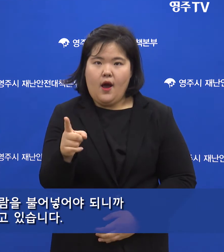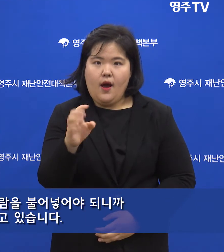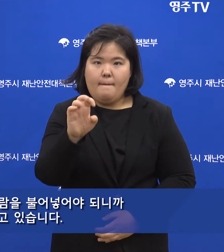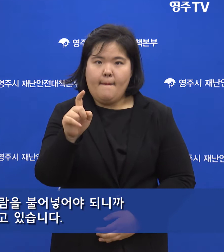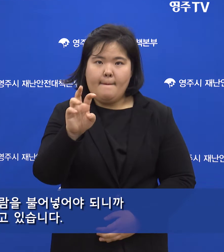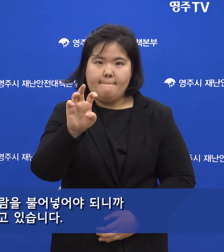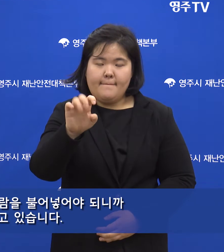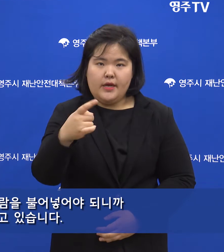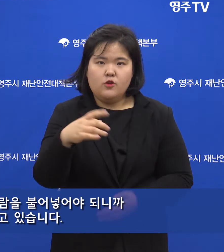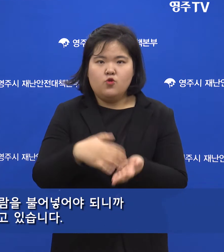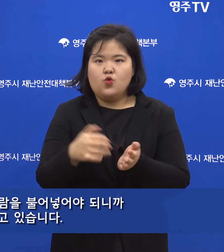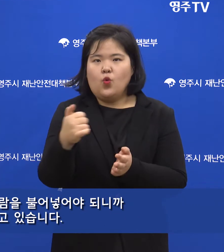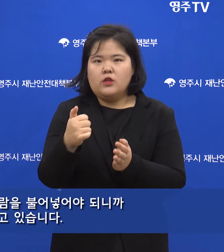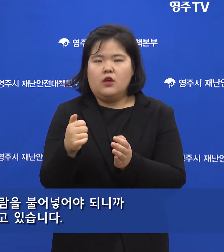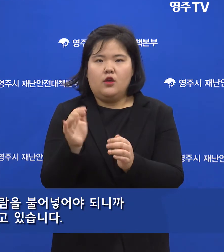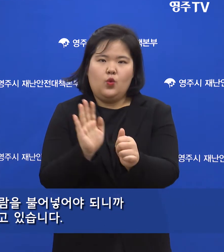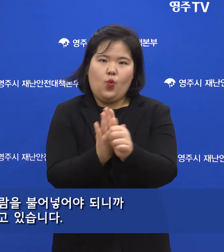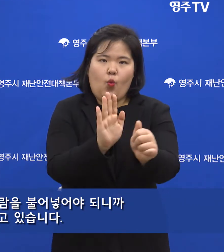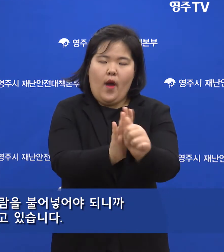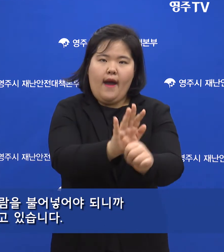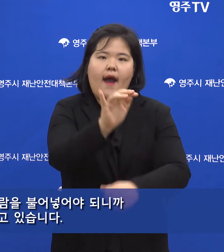50개도 지원하고 있습니다.